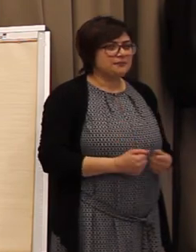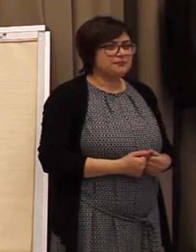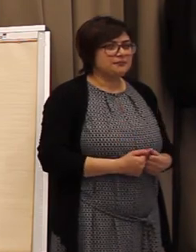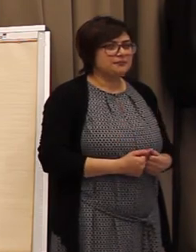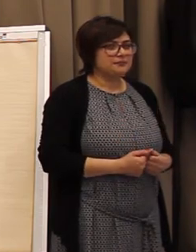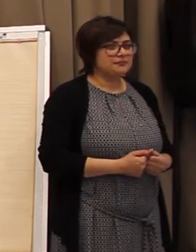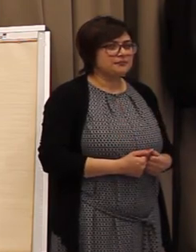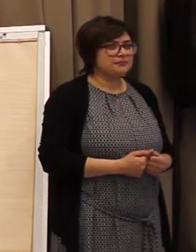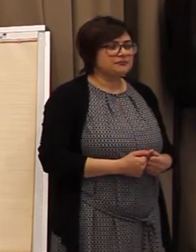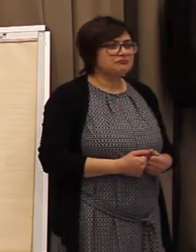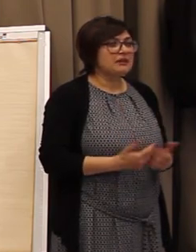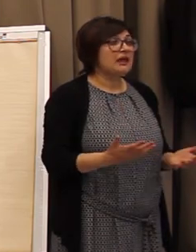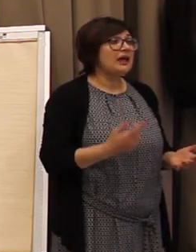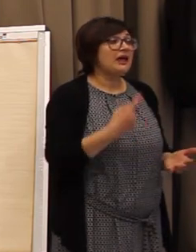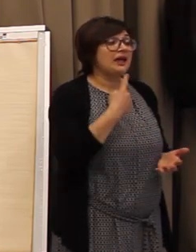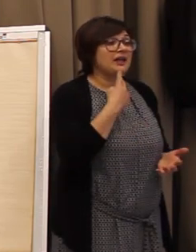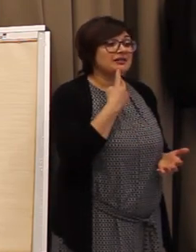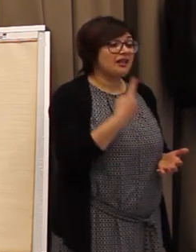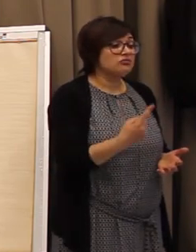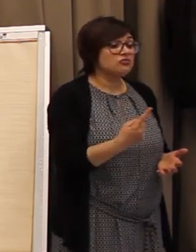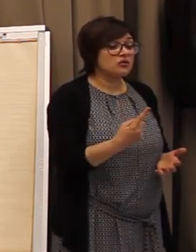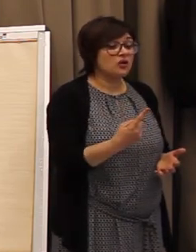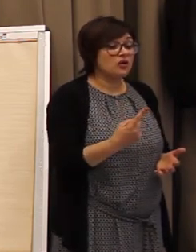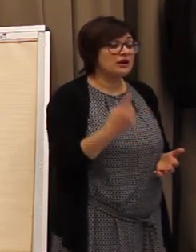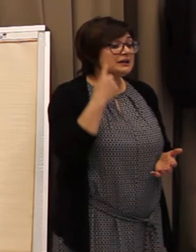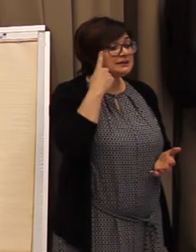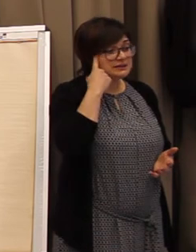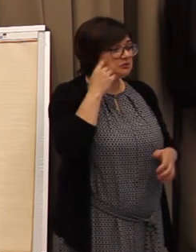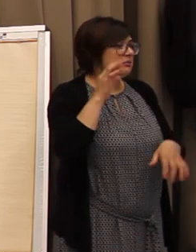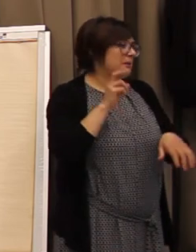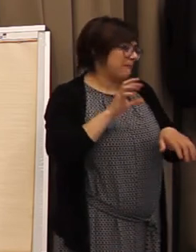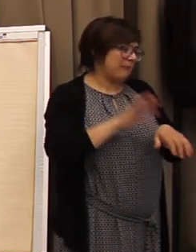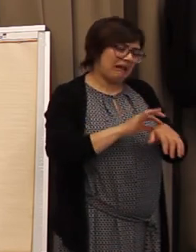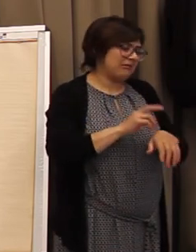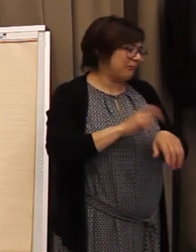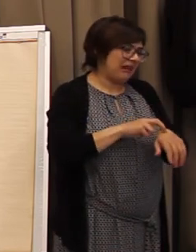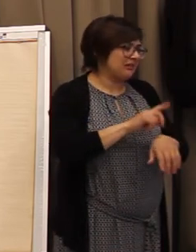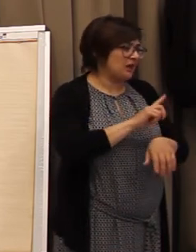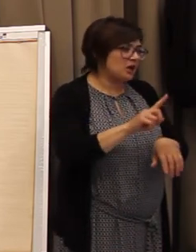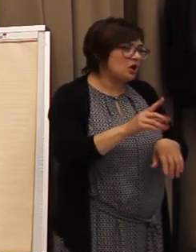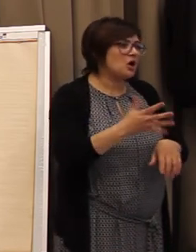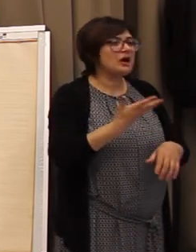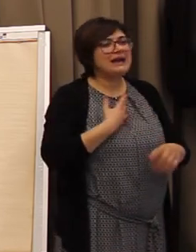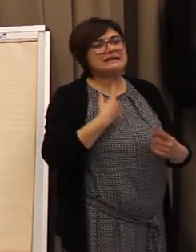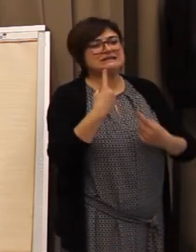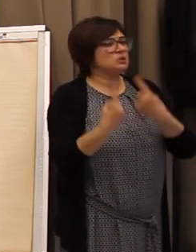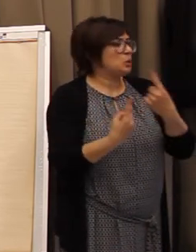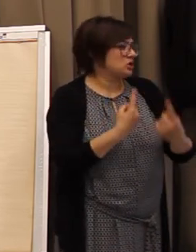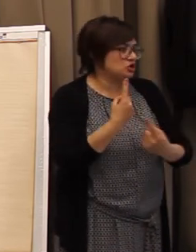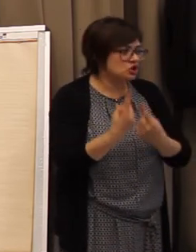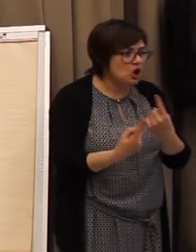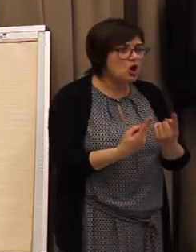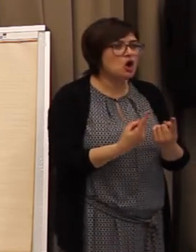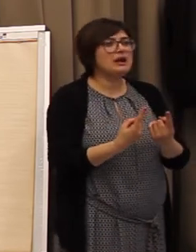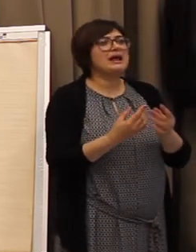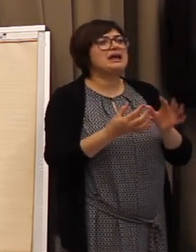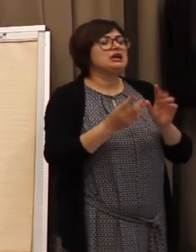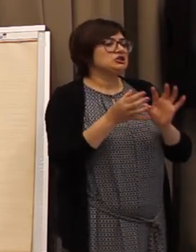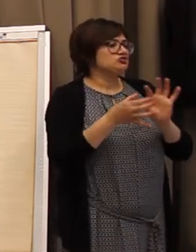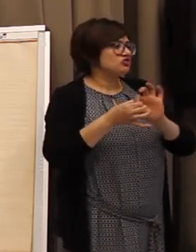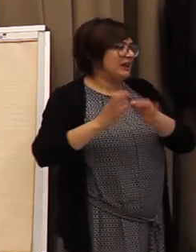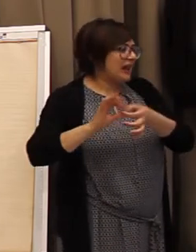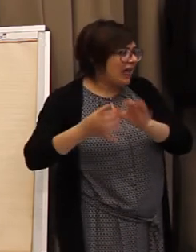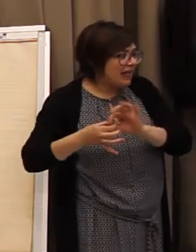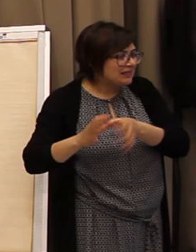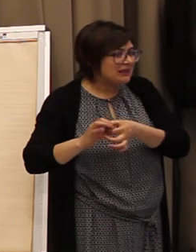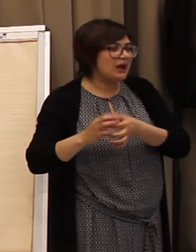enfermedad. Gli disse che aveva la sindrome di Down e che non era una malattia. Che era una condizione genetica. Era una condizione genetica,